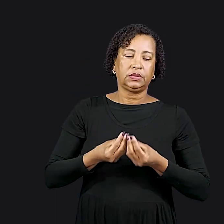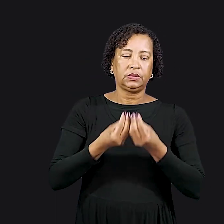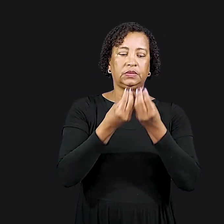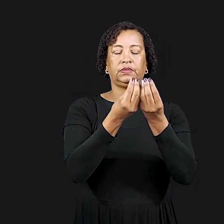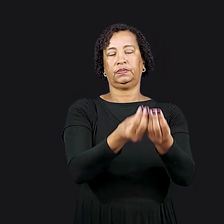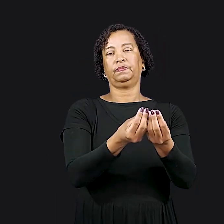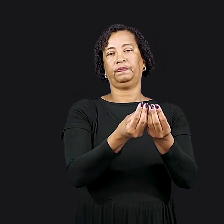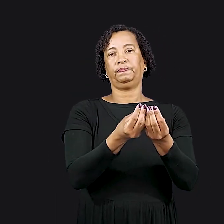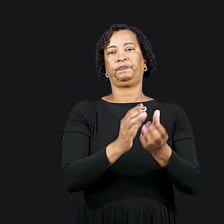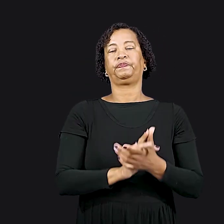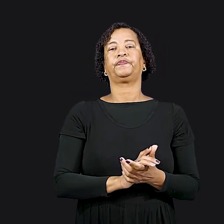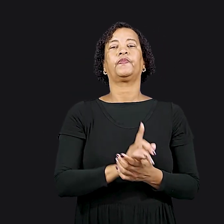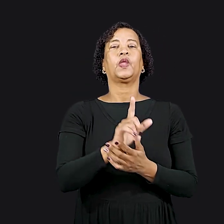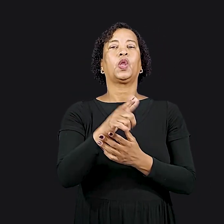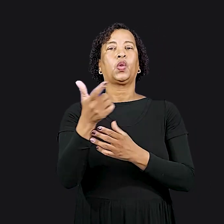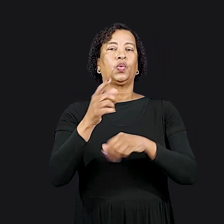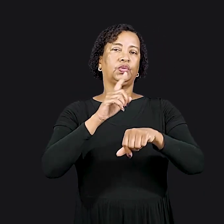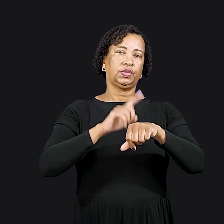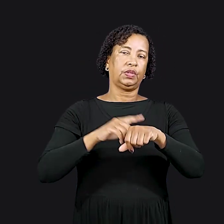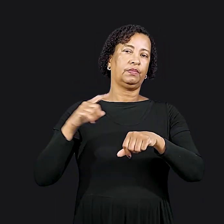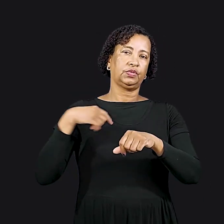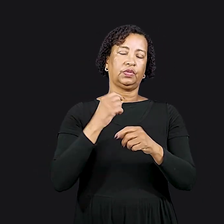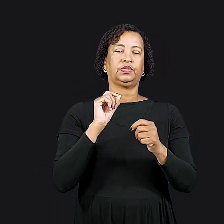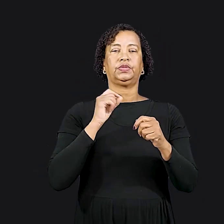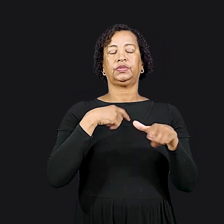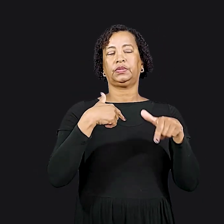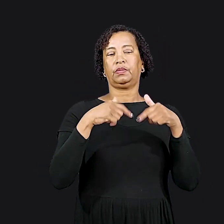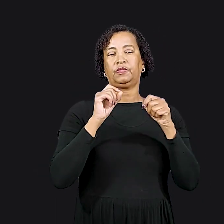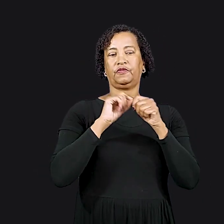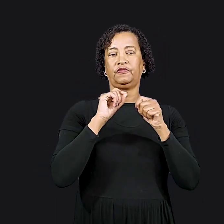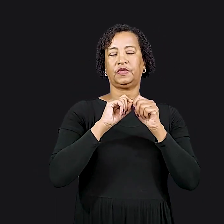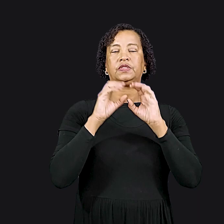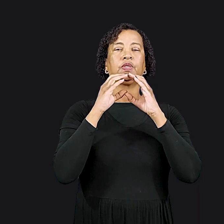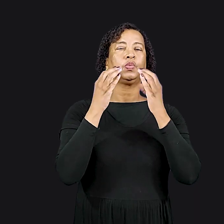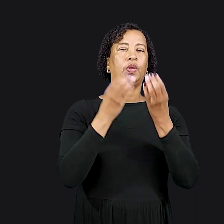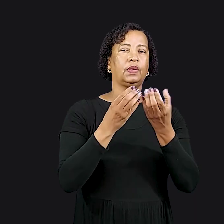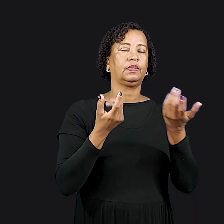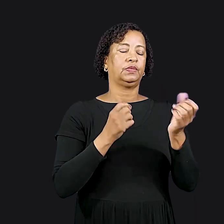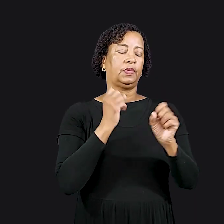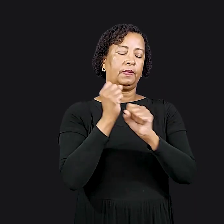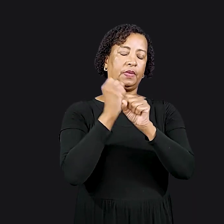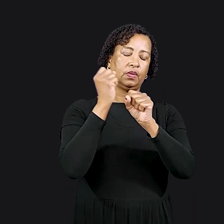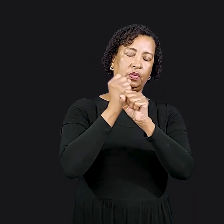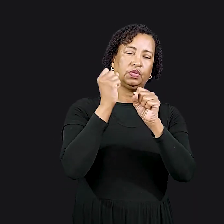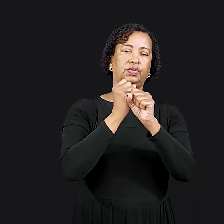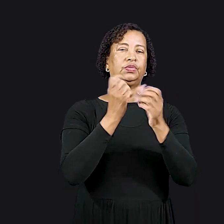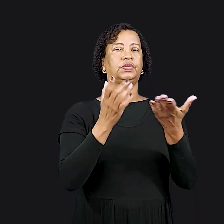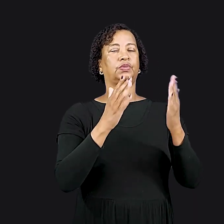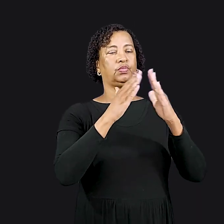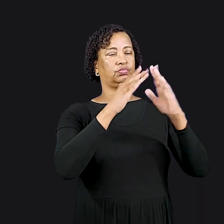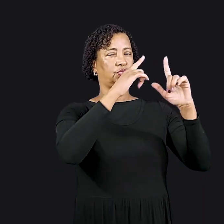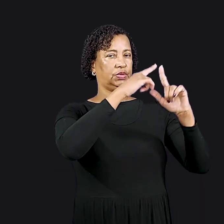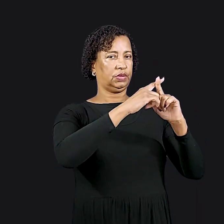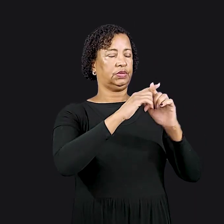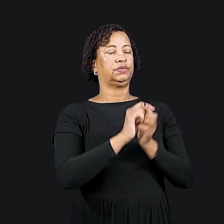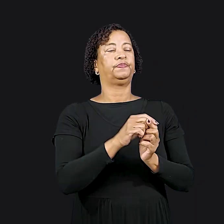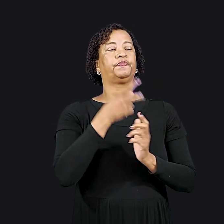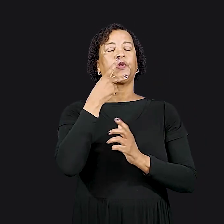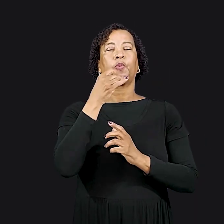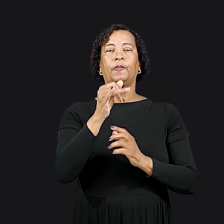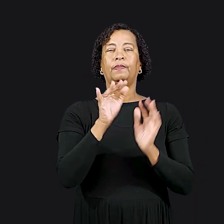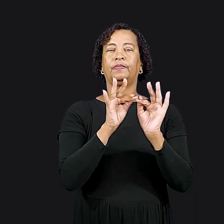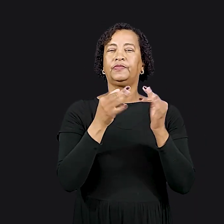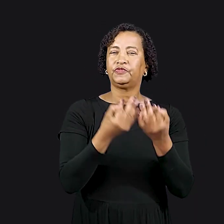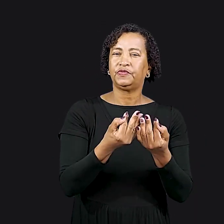doar. Em outra ocasião, estávamos fazendo uma campanha para a construção de um pequeno templo e um pai de família muito